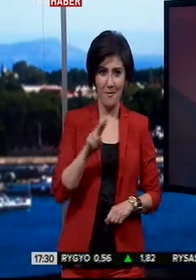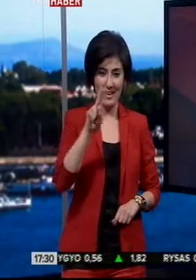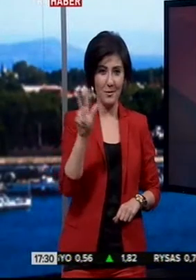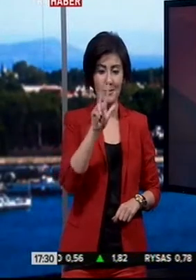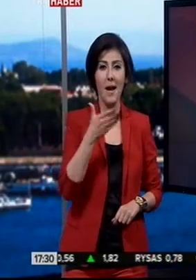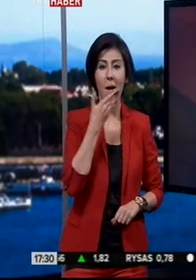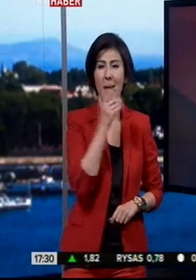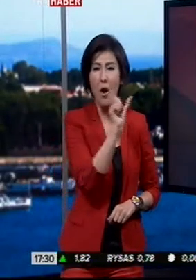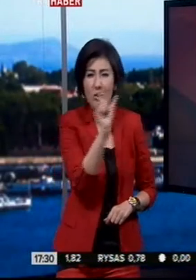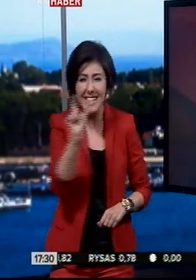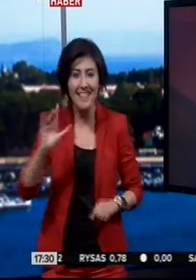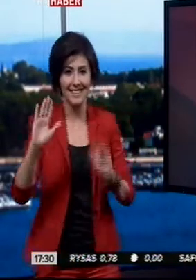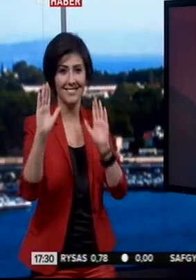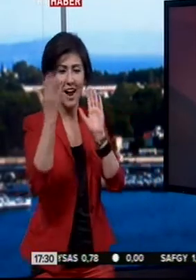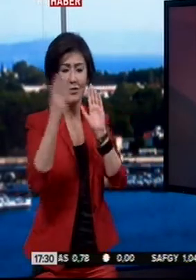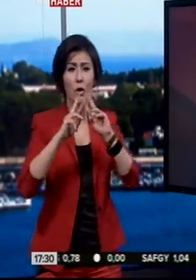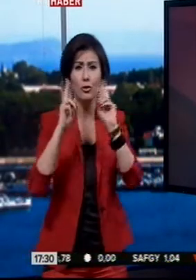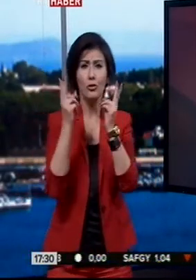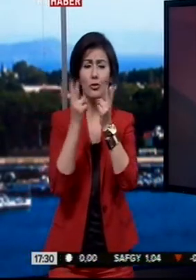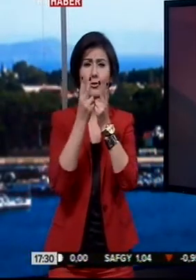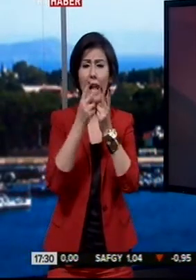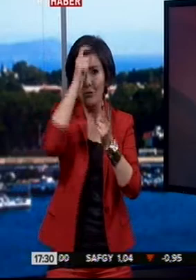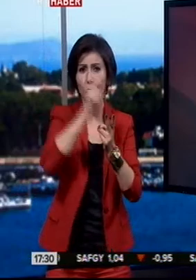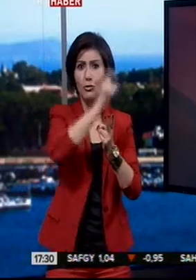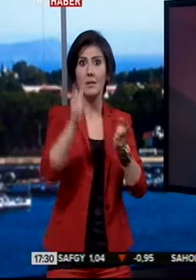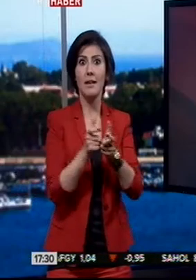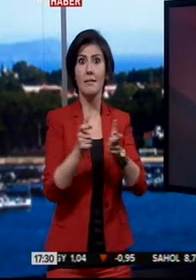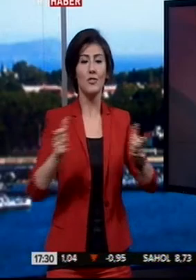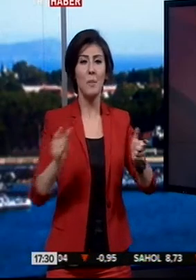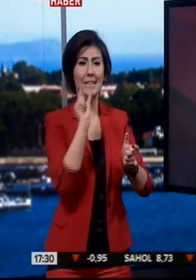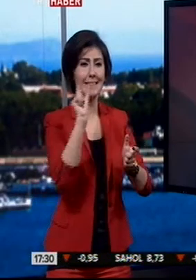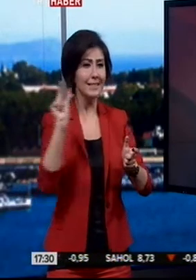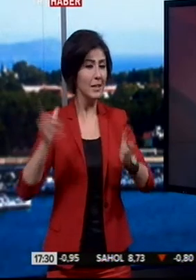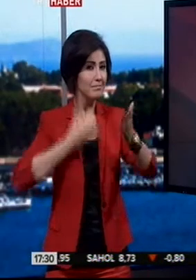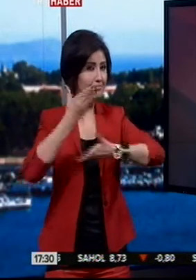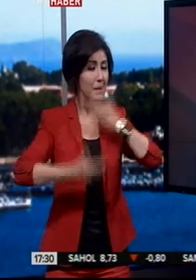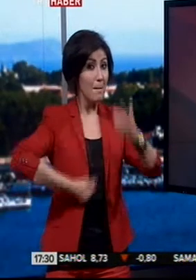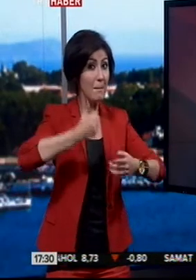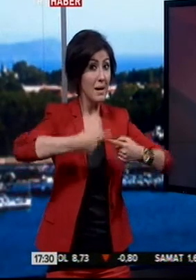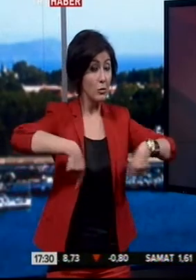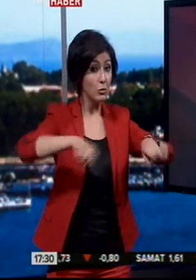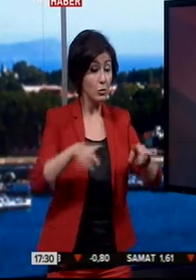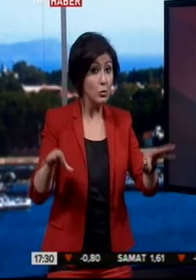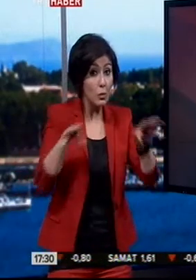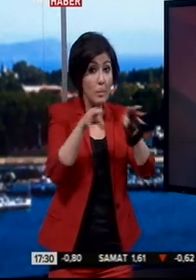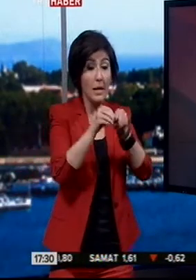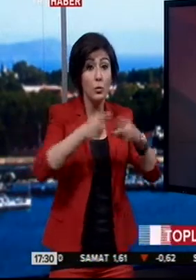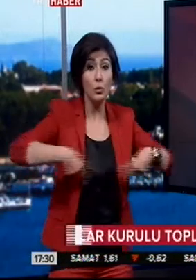17.30 haber özetleriyle karşınızdayız. Dünyadan ve Türkiye'den gelişmelere kısa kısa bakacağız. Bakanlar Kurulu toplandı. Kurul